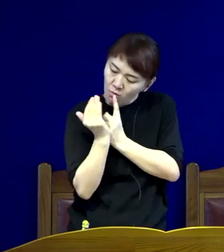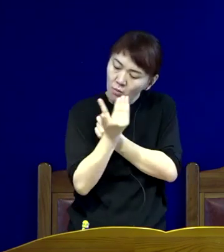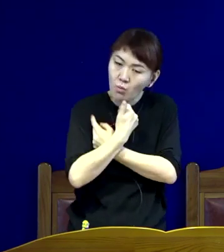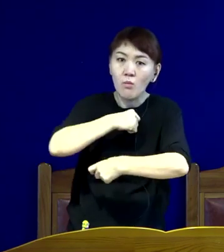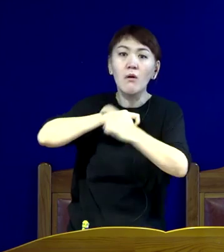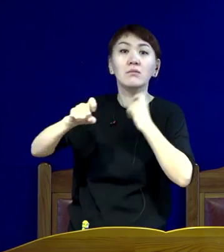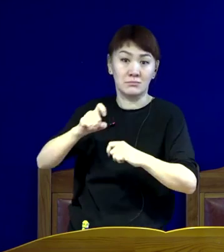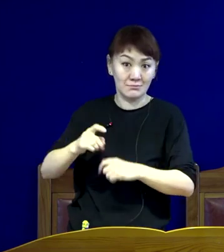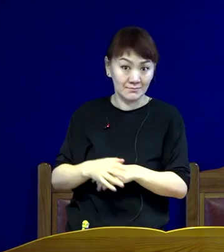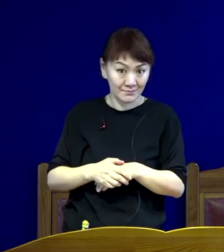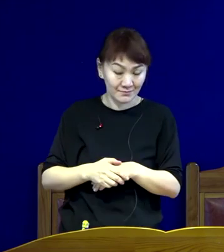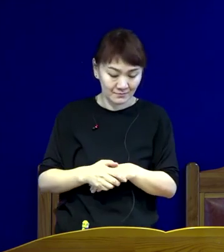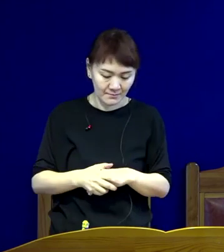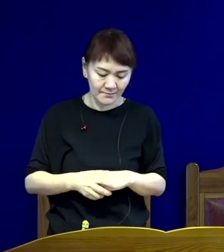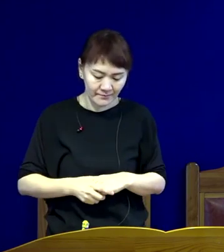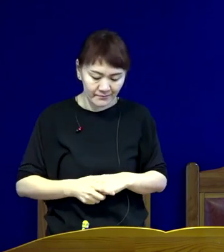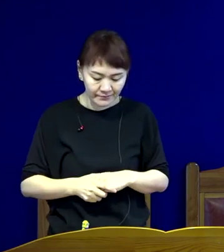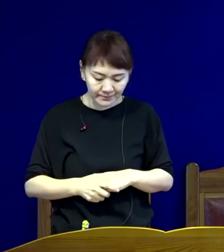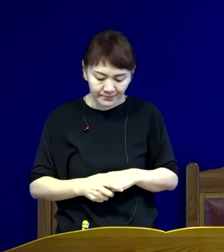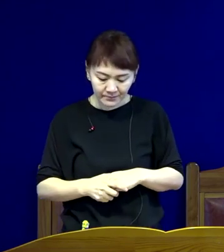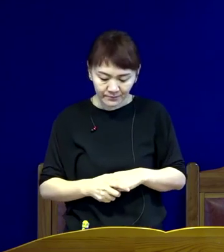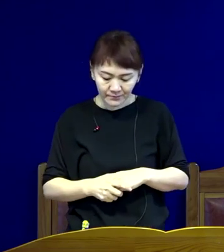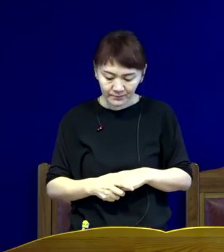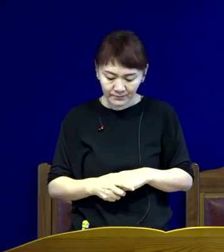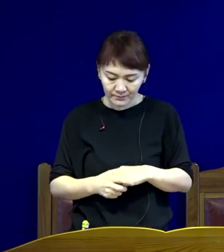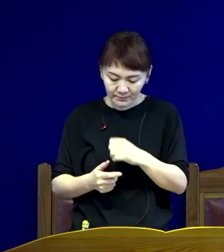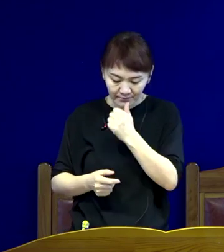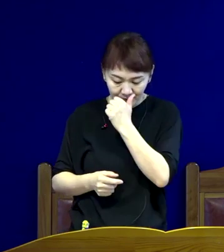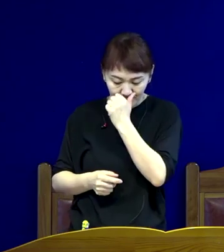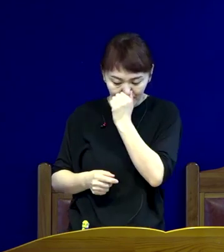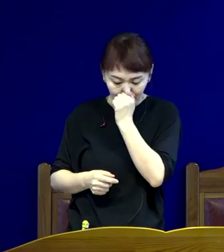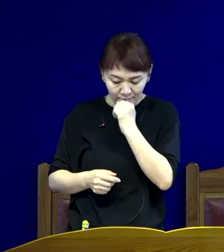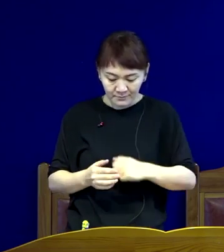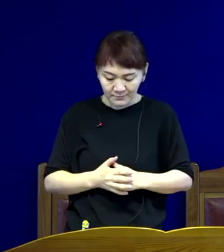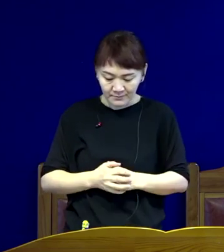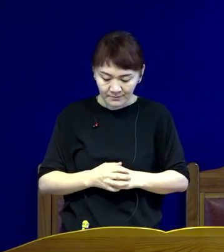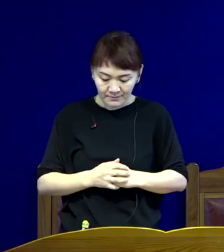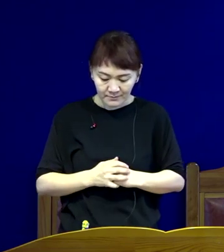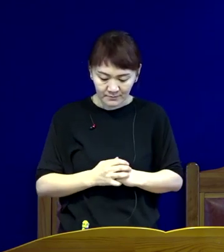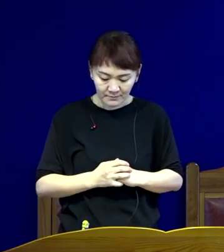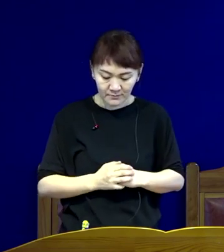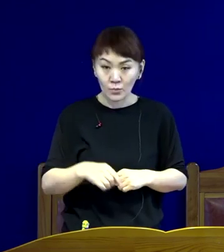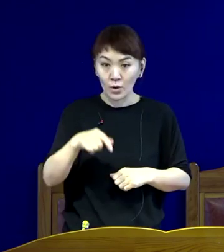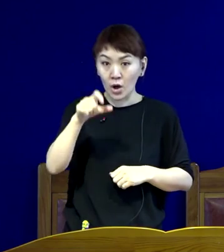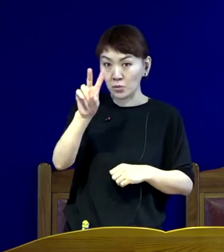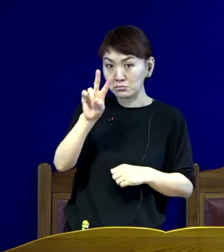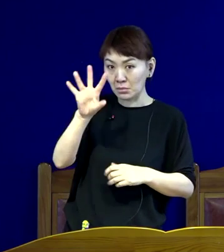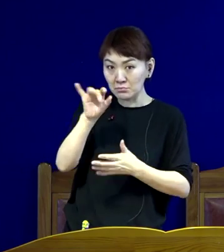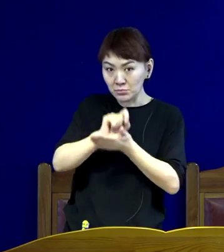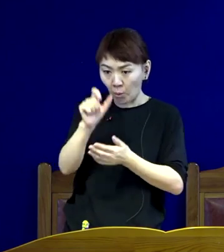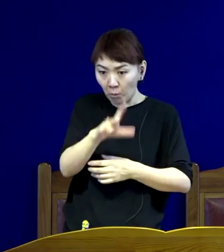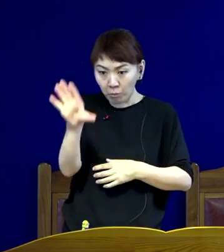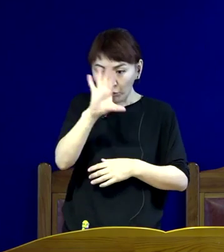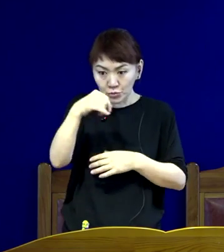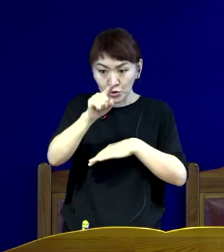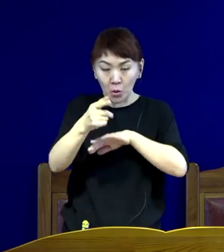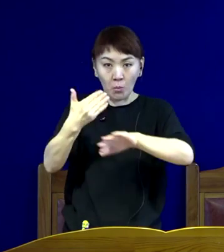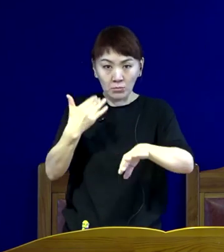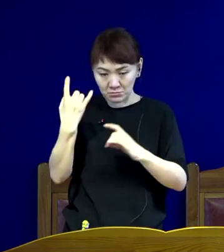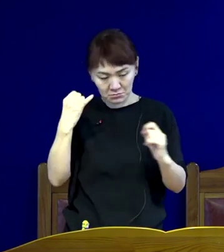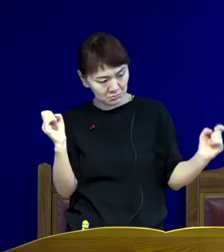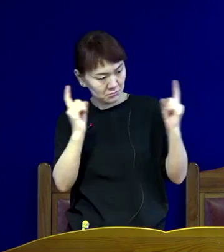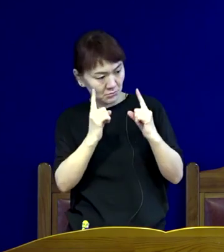юу ч асуудал болохгүй байна. Хүмүүсийн өмнө нүцгэн байна гэдэг нь ичих зүйл. Олон хүмүүсийн өмнө нүцгэн байвал